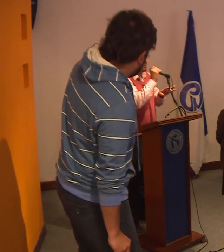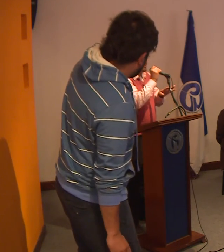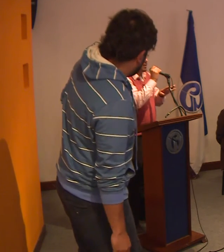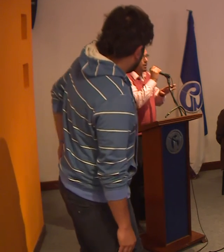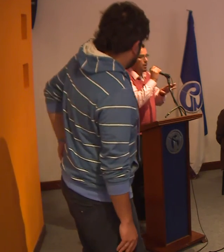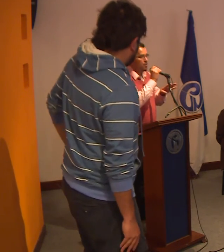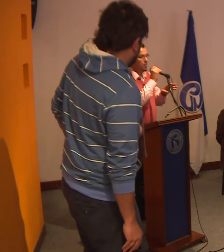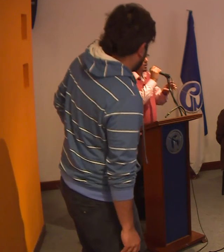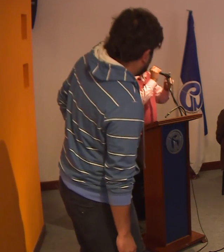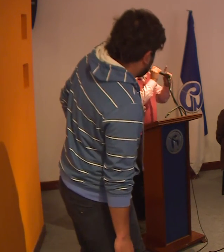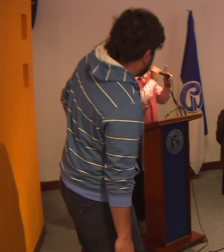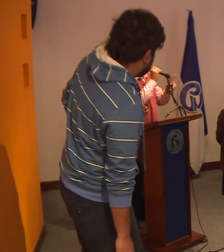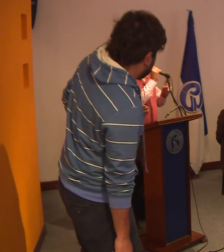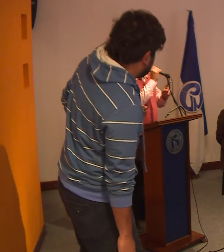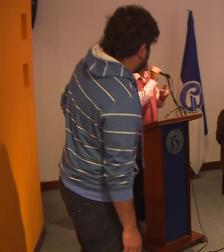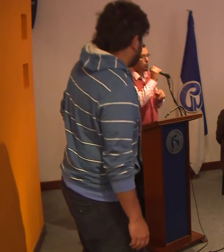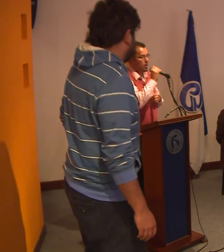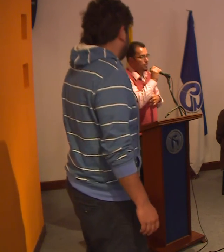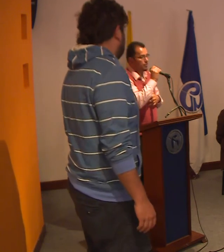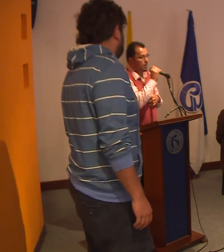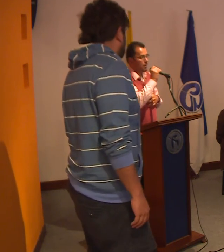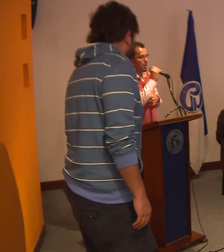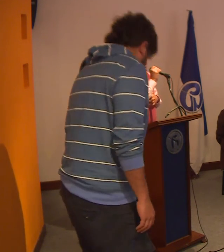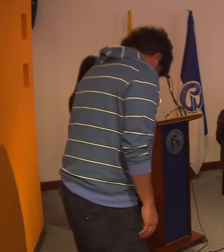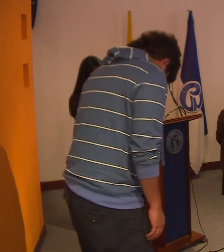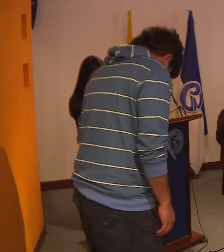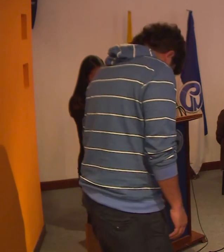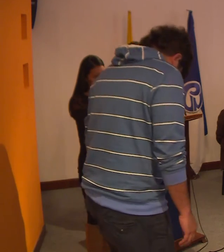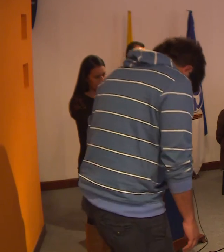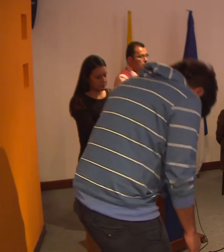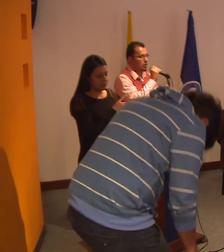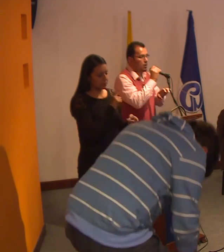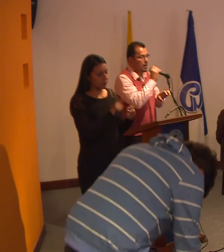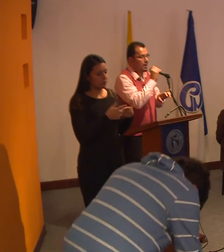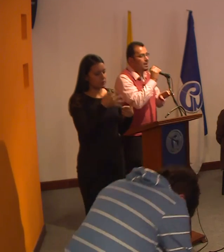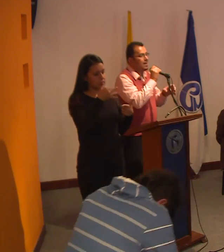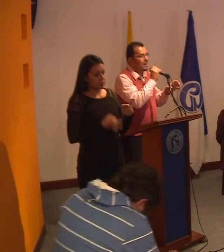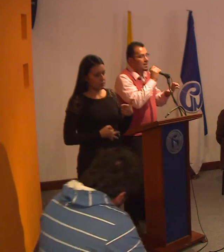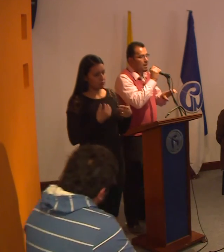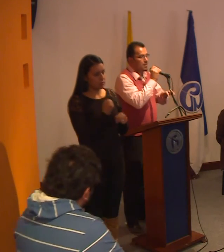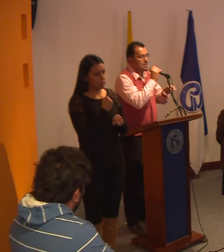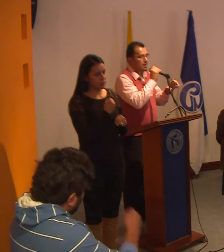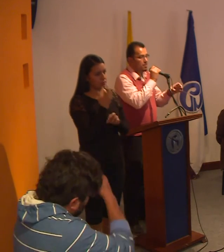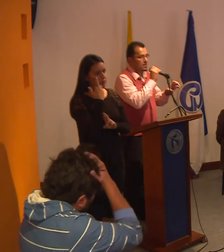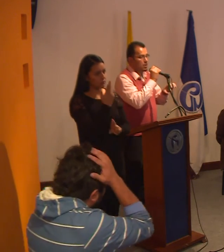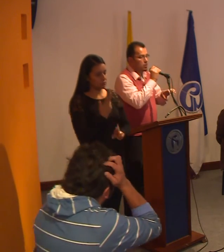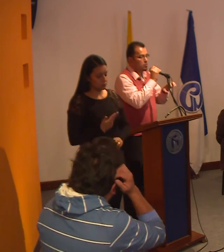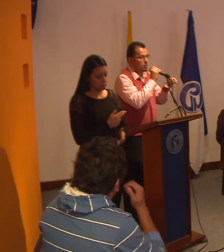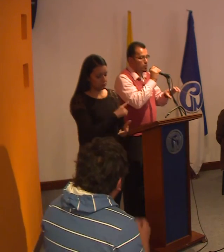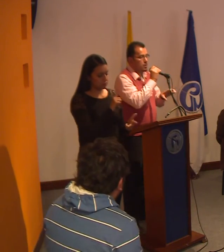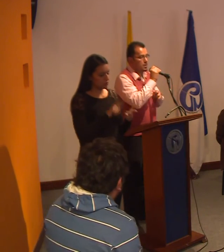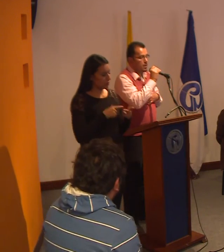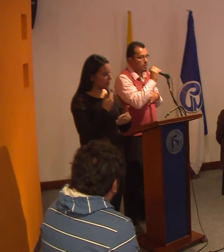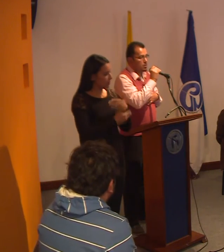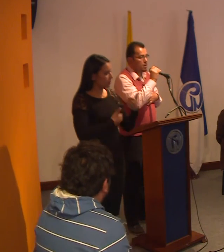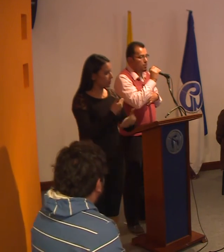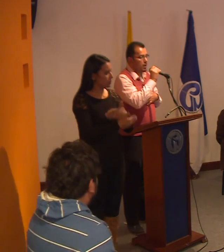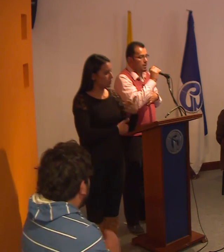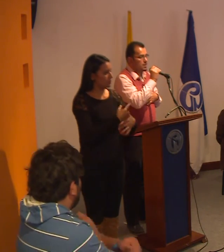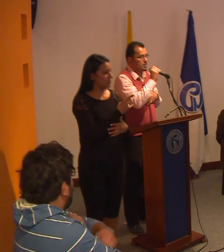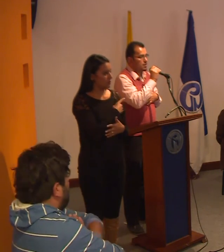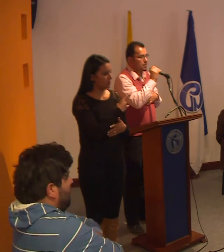comunidad. El primero es análisis de coyuntura, el segundo es formalización laboral, régimen salarial y prestaciones de los profesores